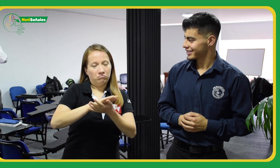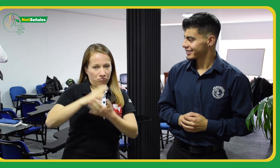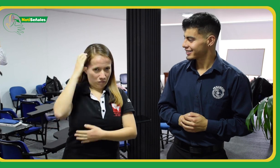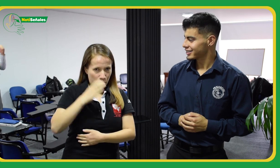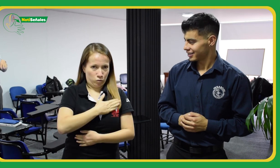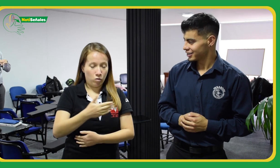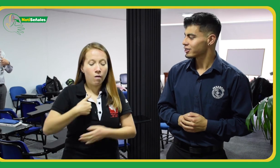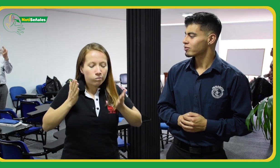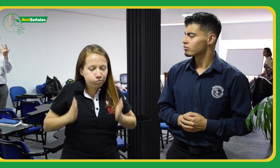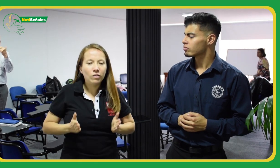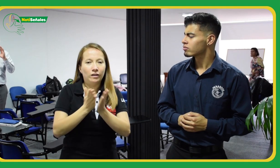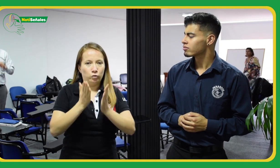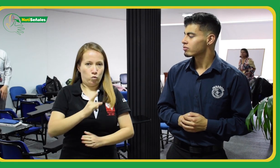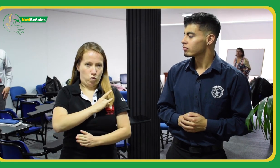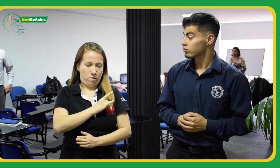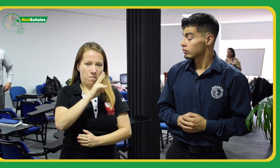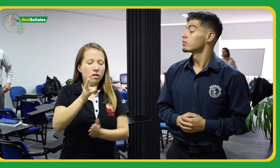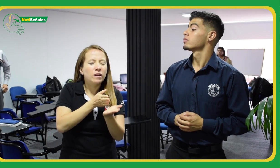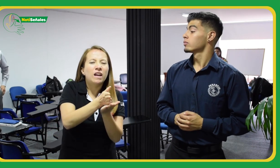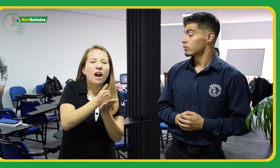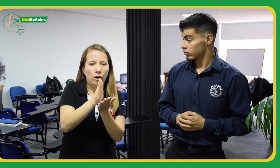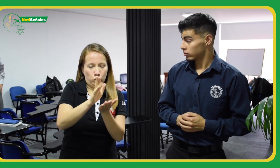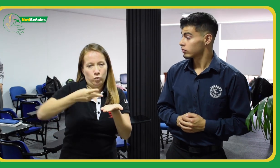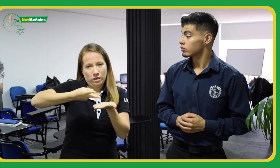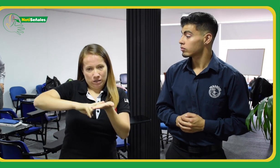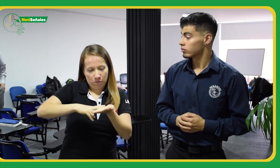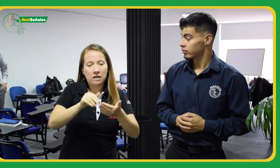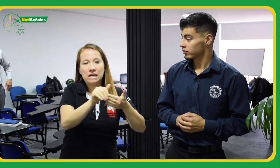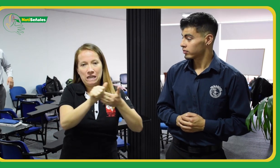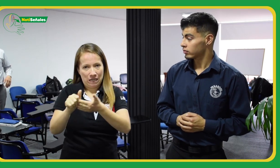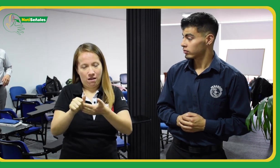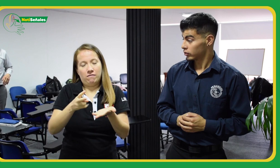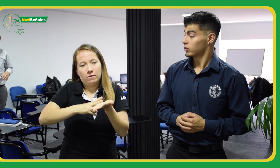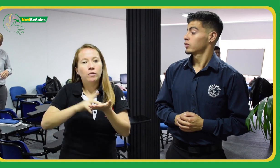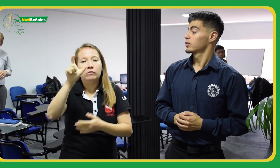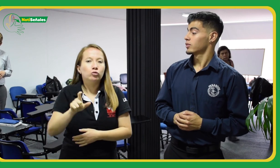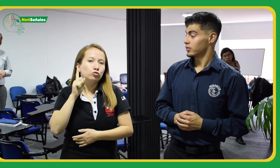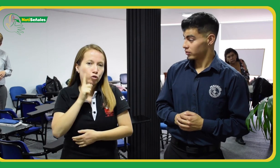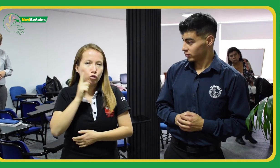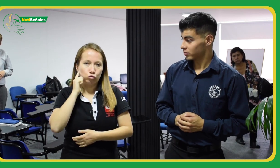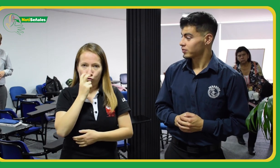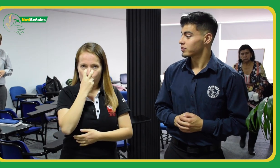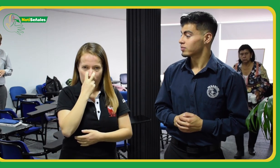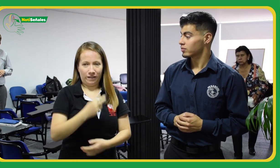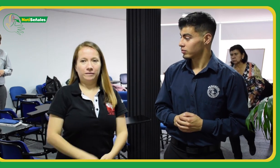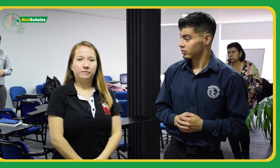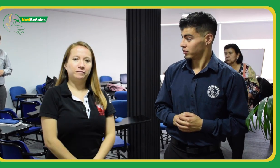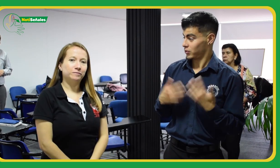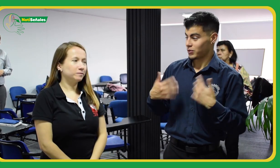un gusto soy estudiante de la Universidad del valle en la carrera de interpretación y guía intérprete para personas sordas y sordos ciegas Guau